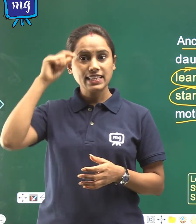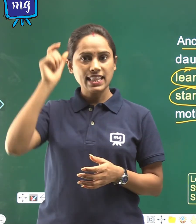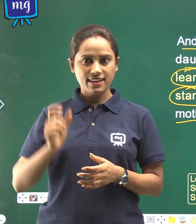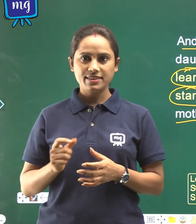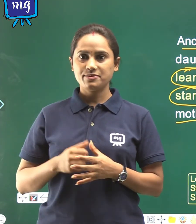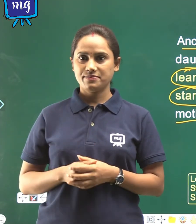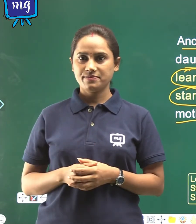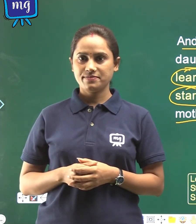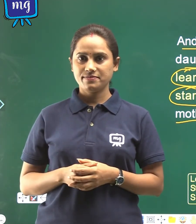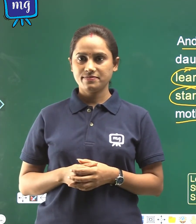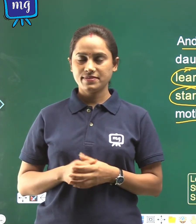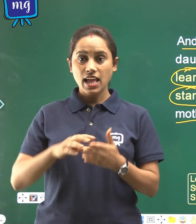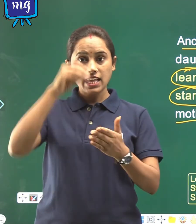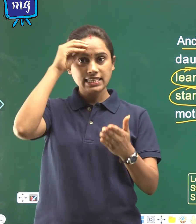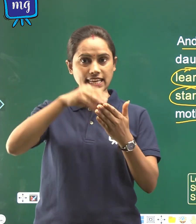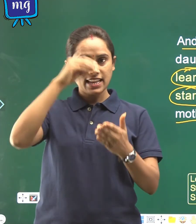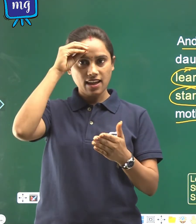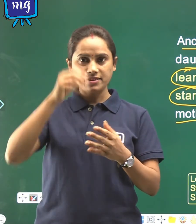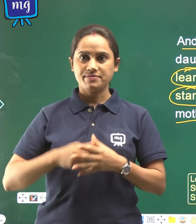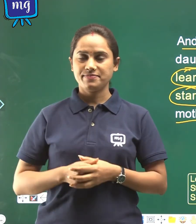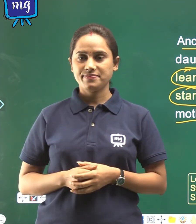learn, सीखना,